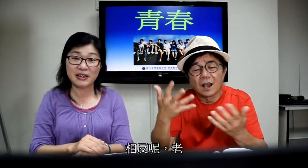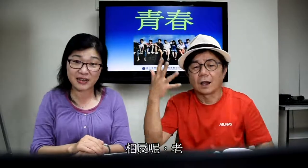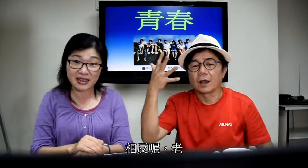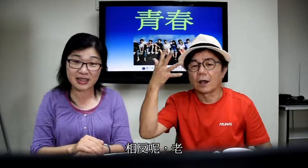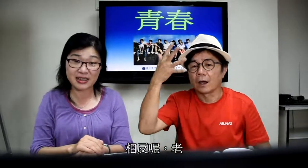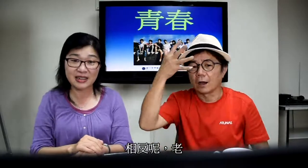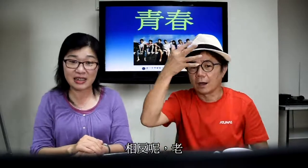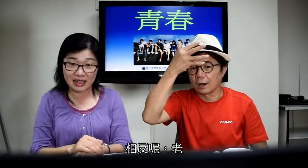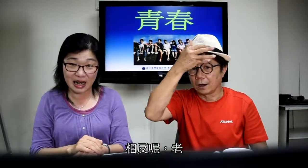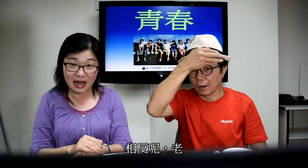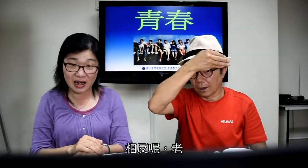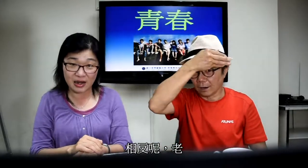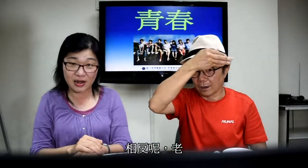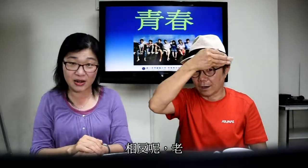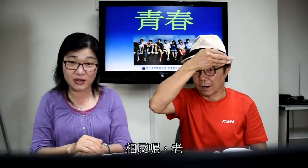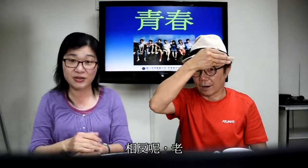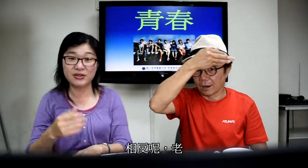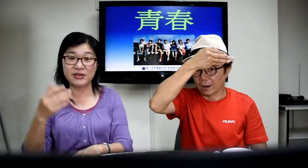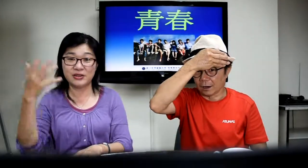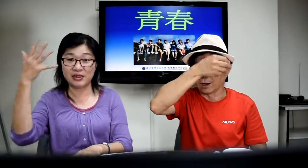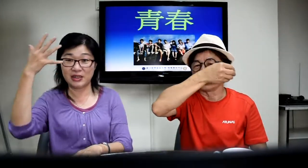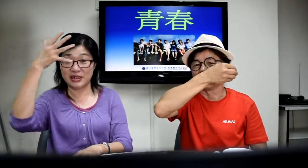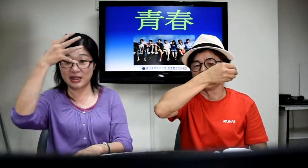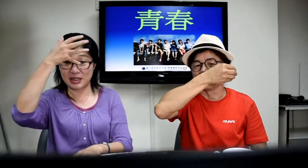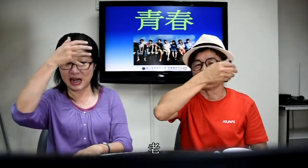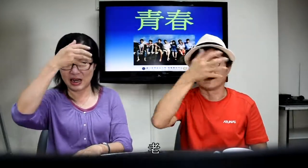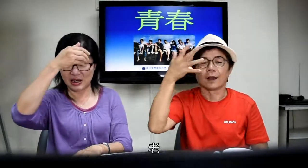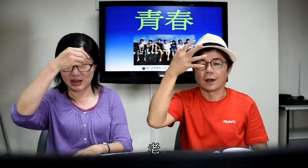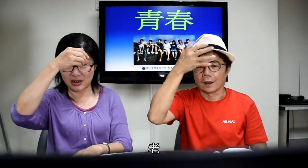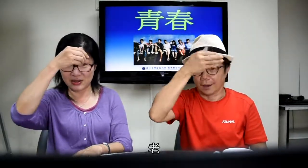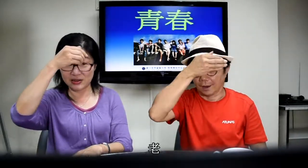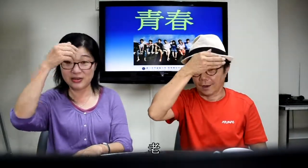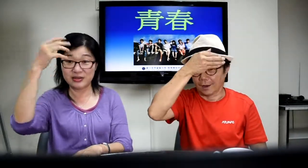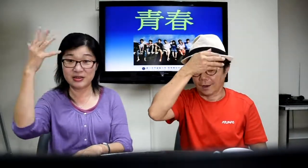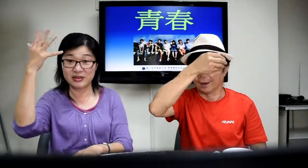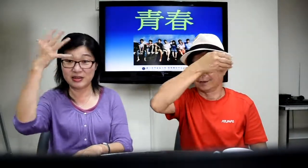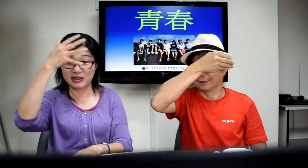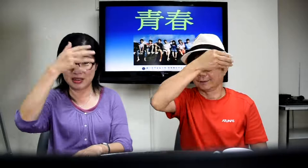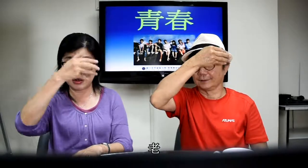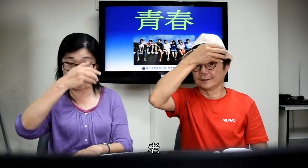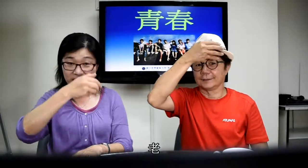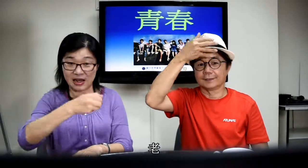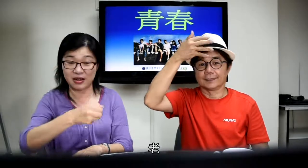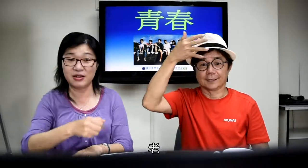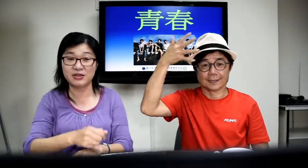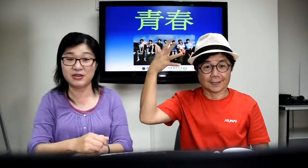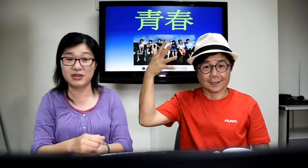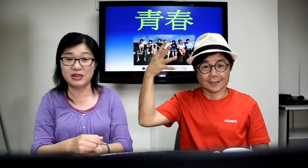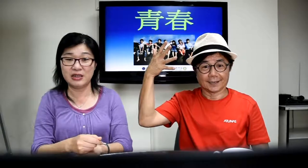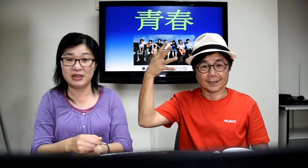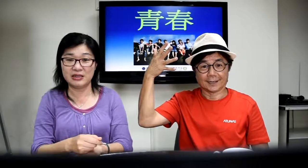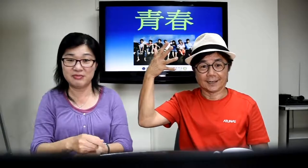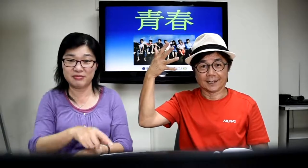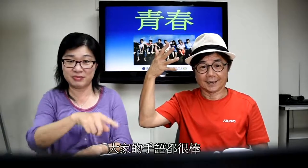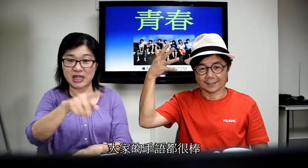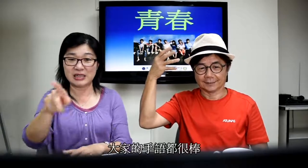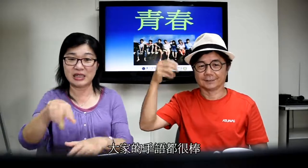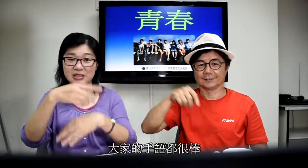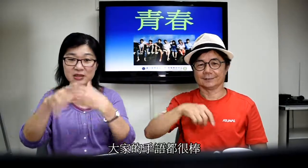呢，老，老，老。大家的手语